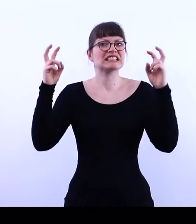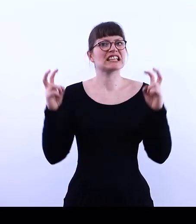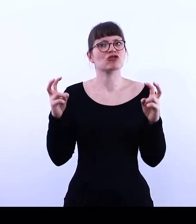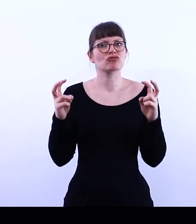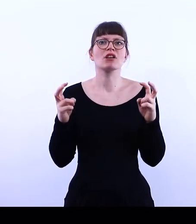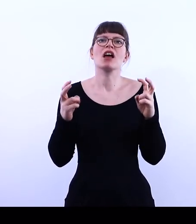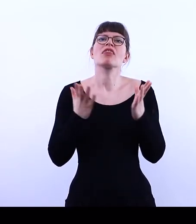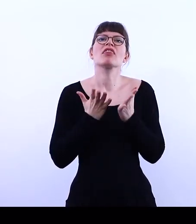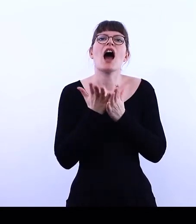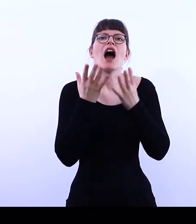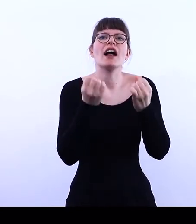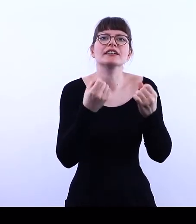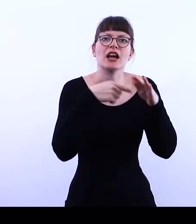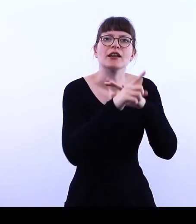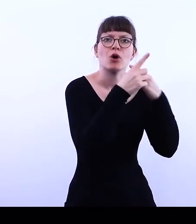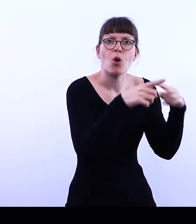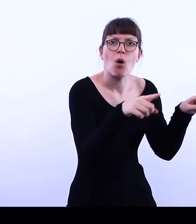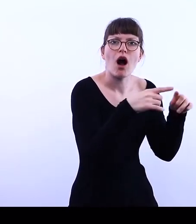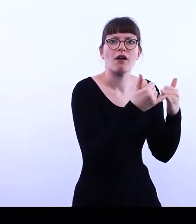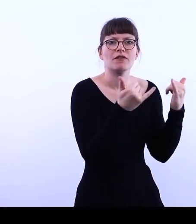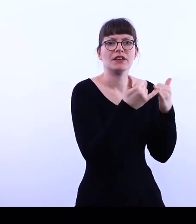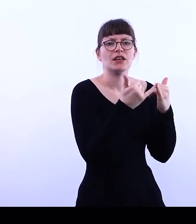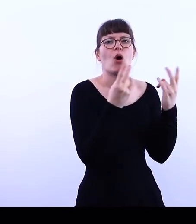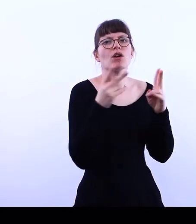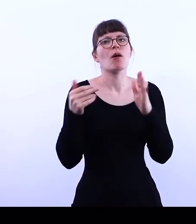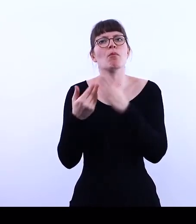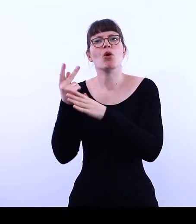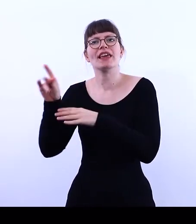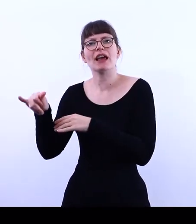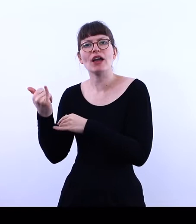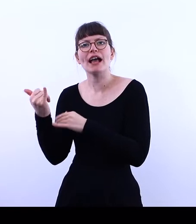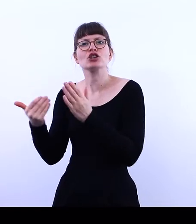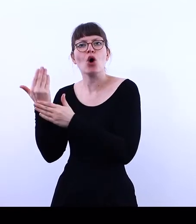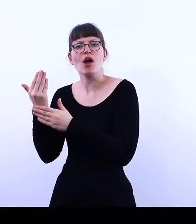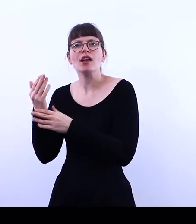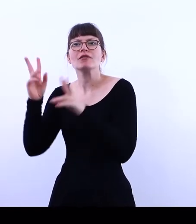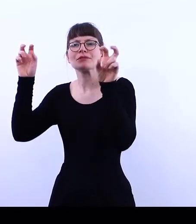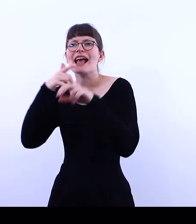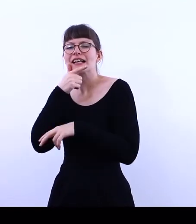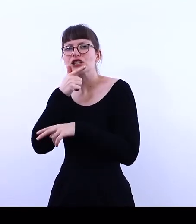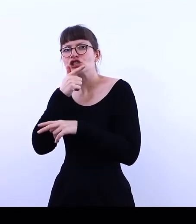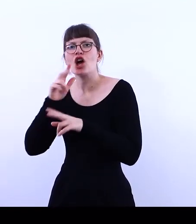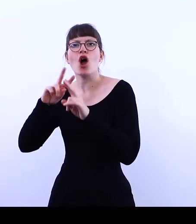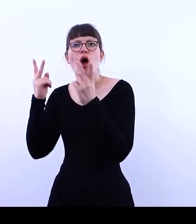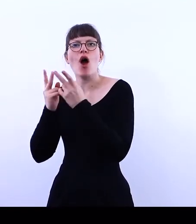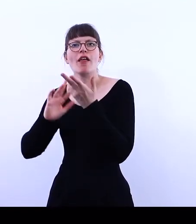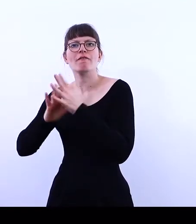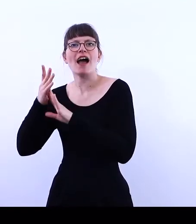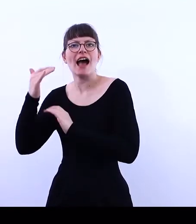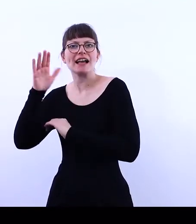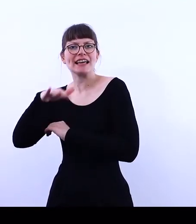Es wird ein neues Projekt geben, Earth Choir Kids. Also wir sind auch da innerhalb des Projektes dann